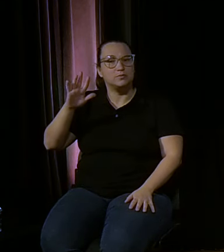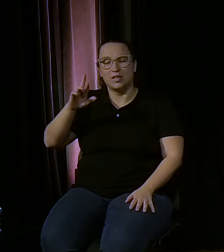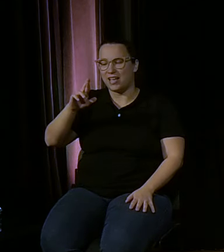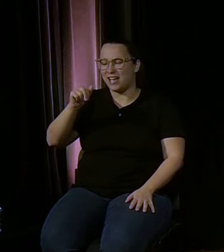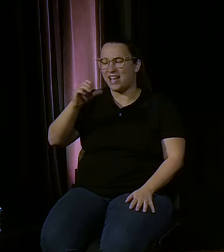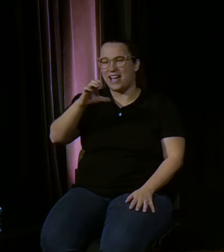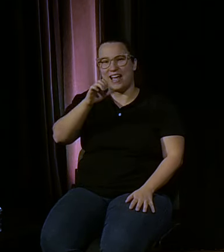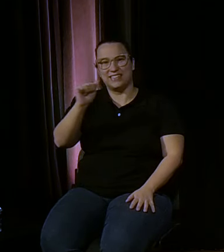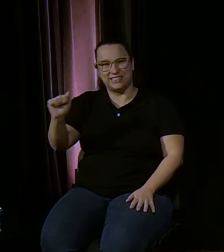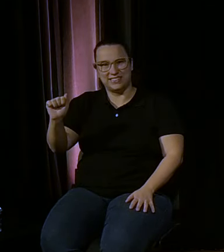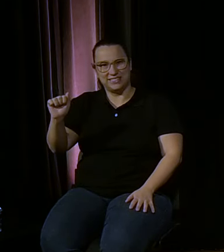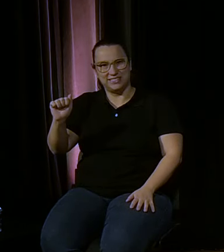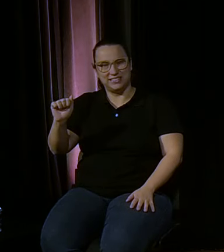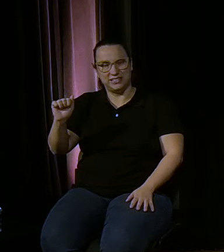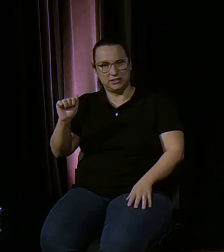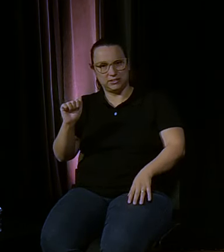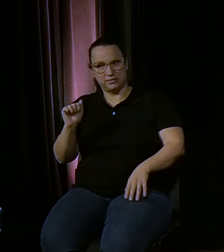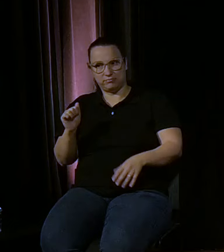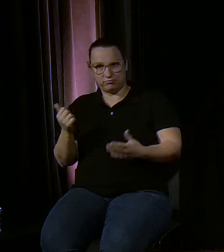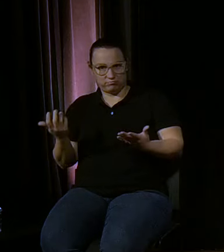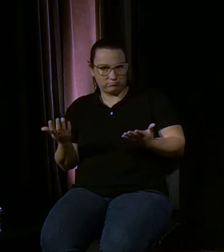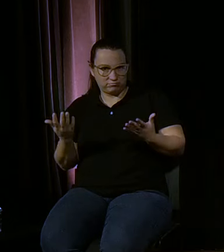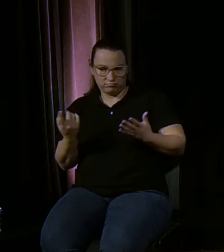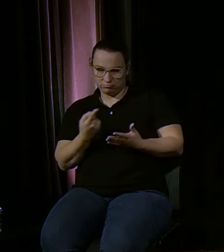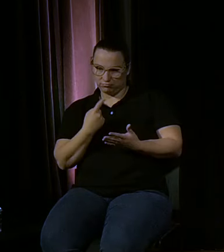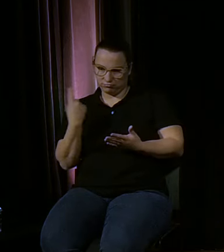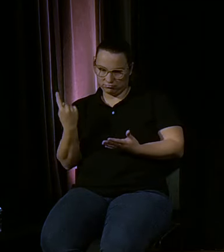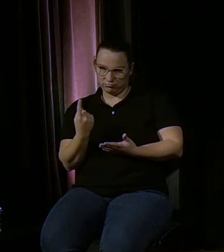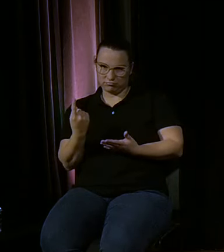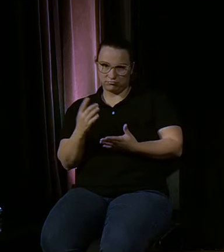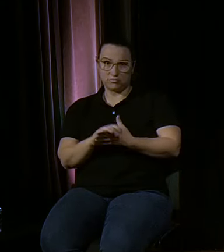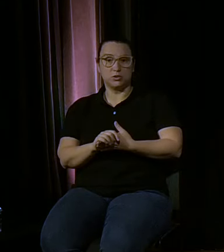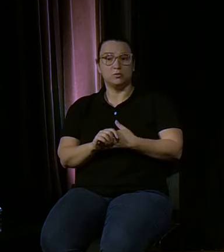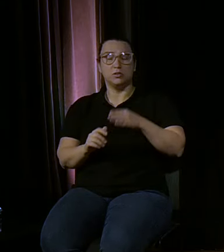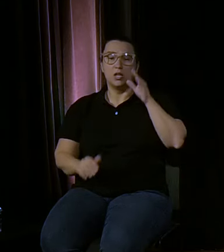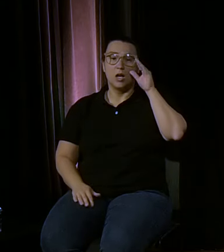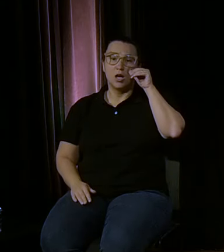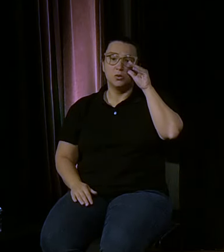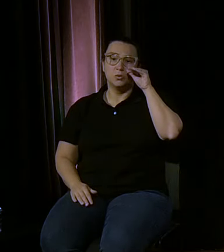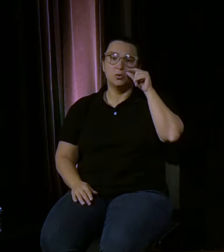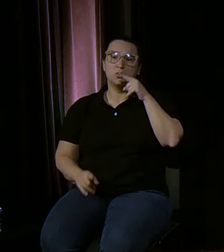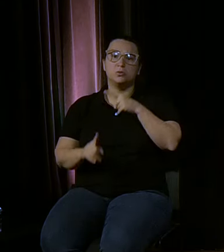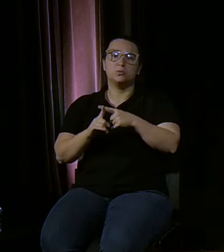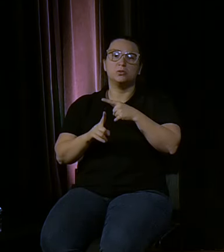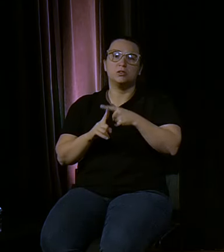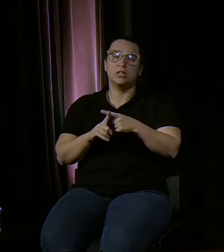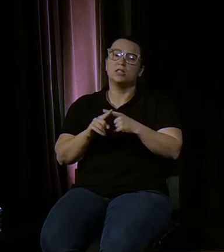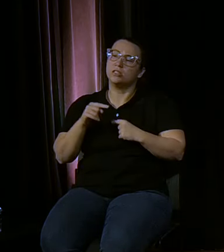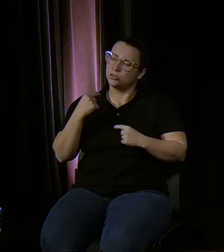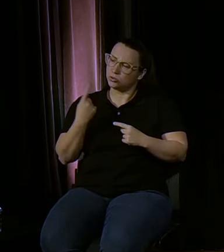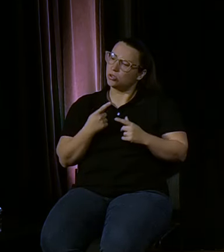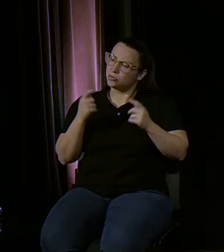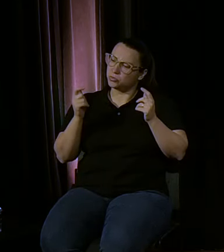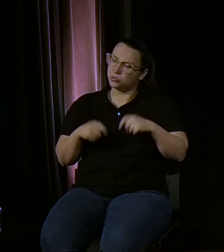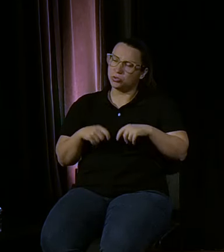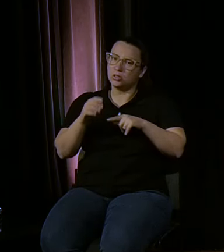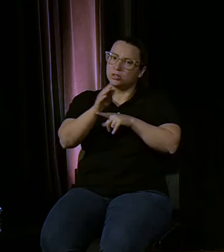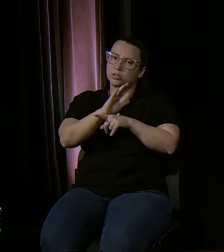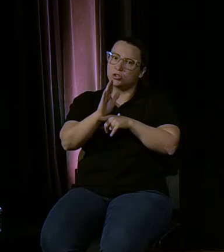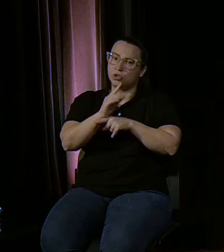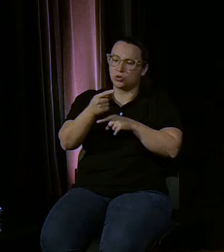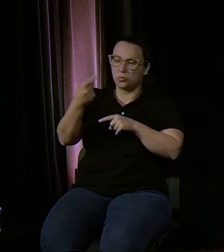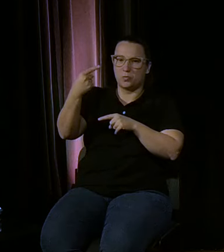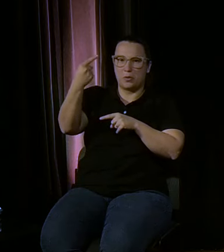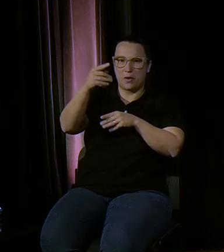a racialidade permeando esse discurso nacionalista. E é muito curioso, porque a gente poderia ter assistido o primeiro